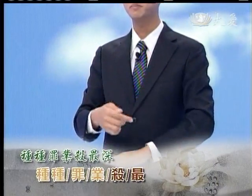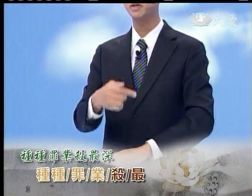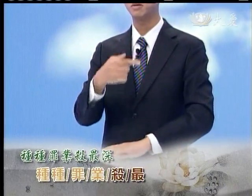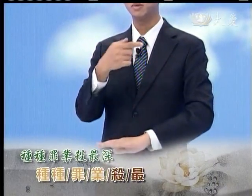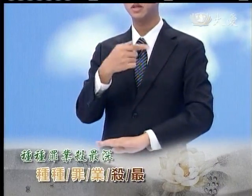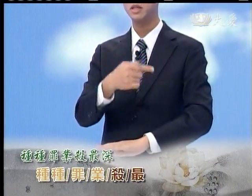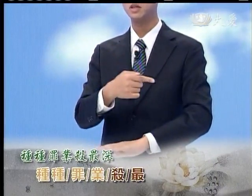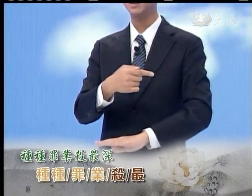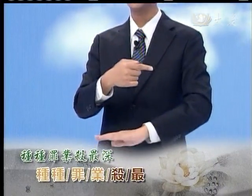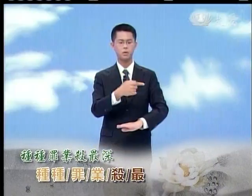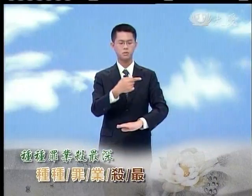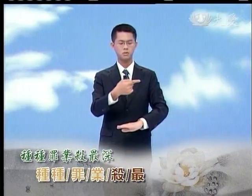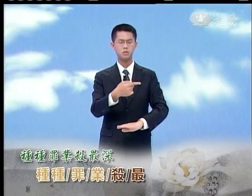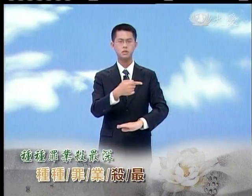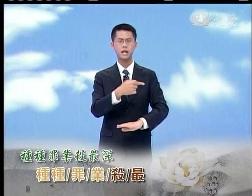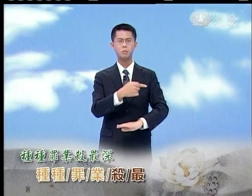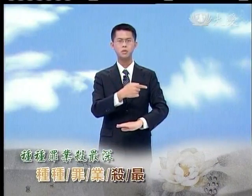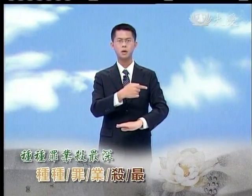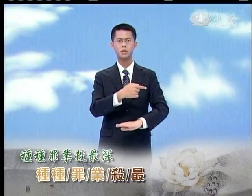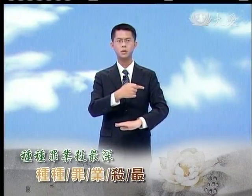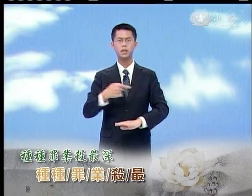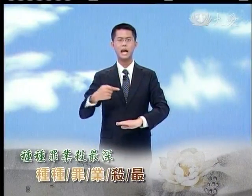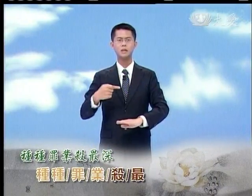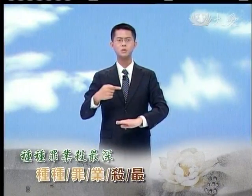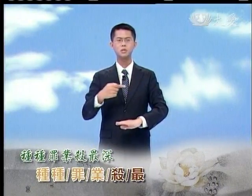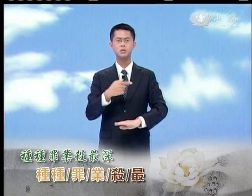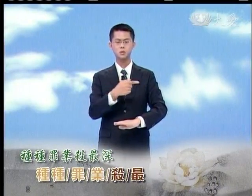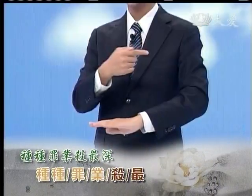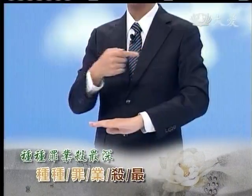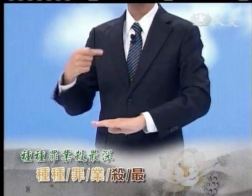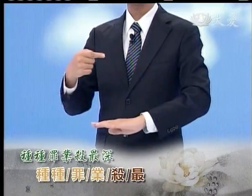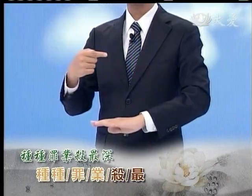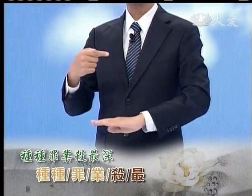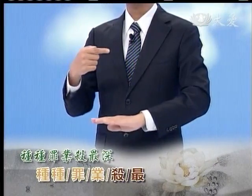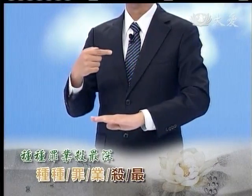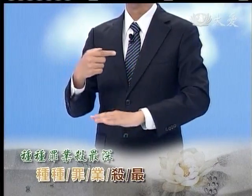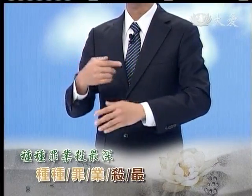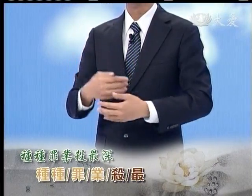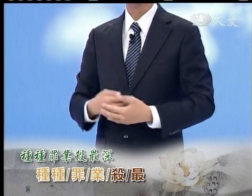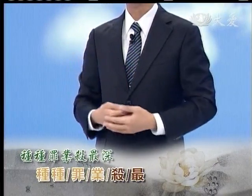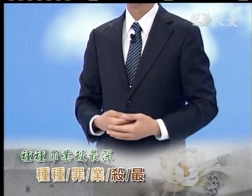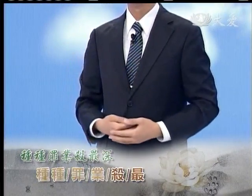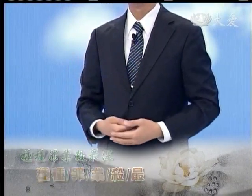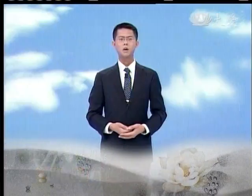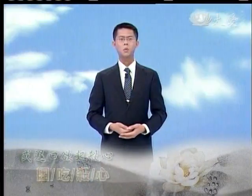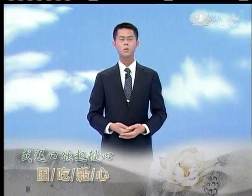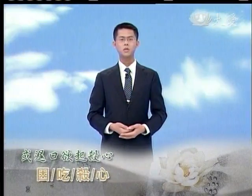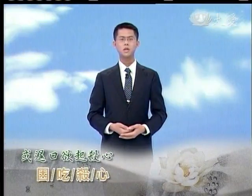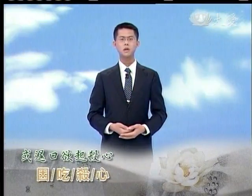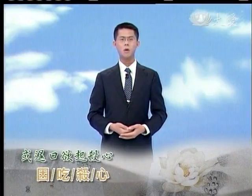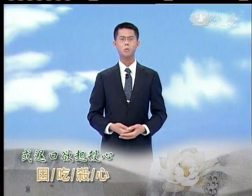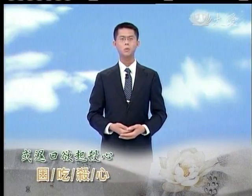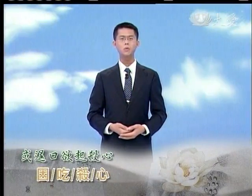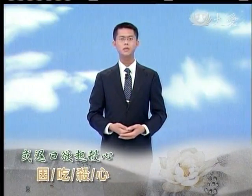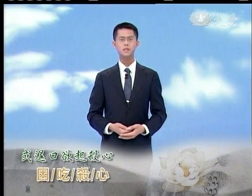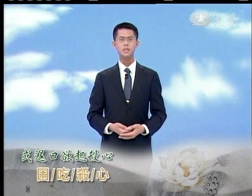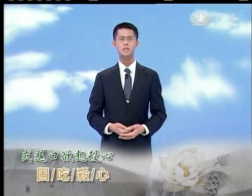不比我们直接右手食指大拇指往右一拉，就是罪狠的动作。或成口欲起